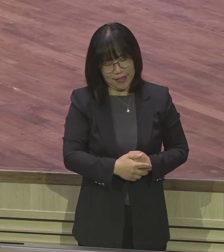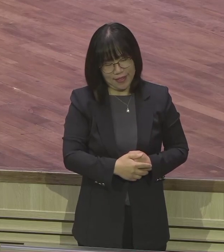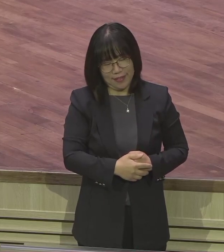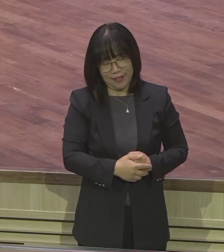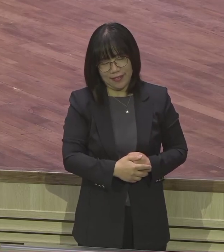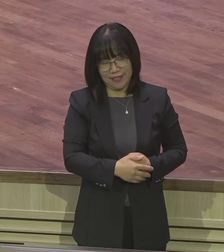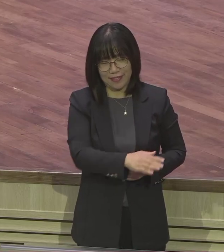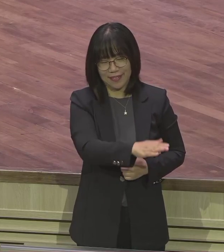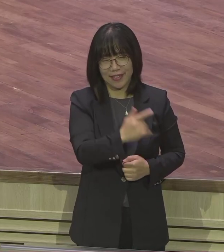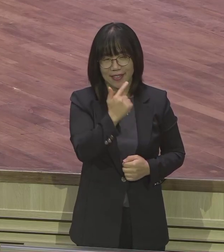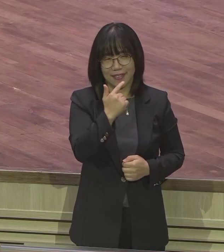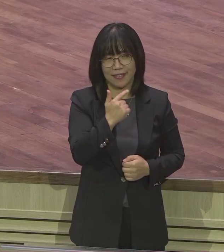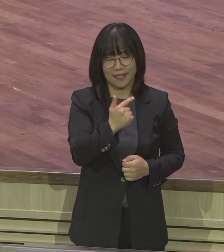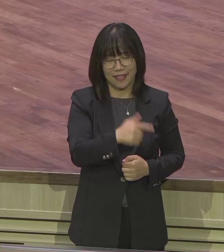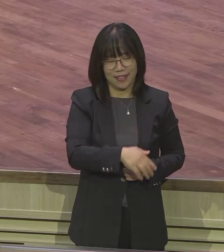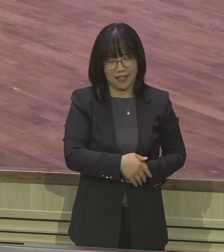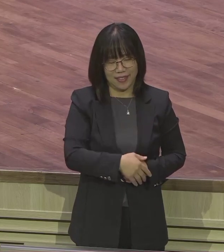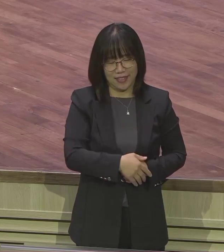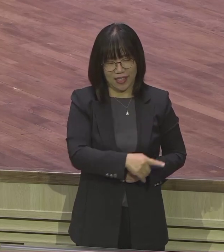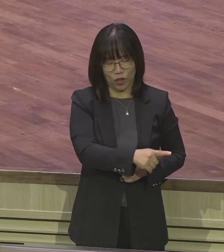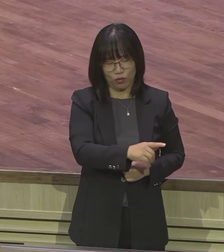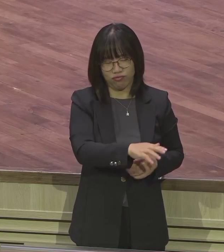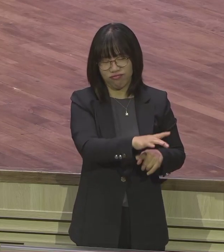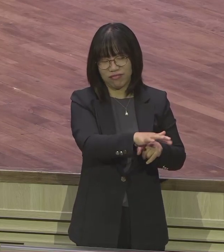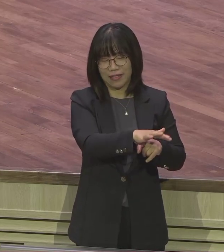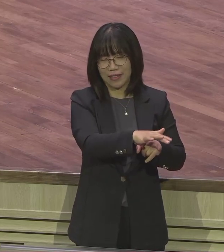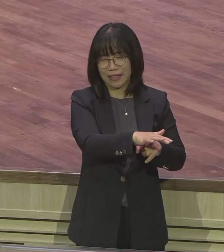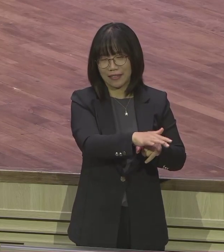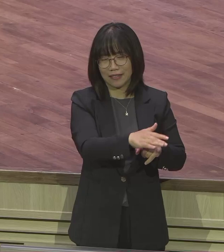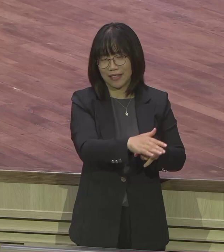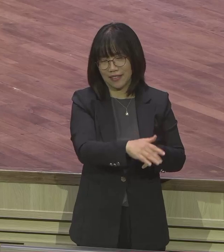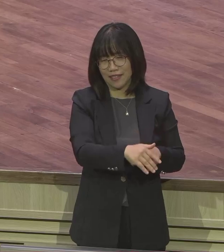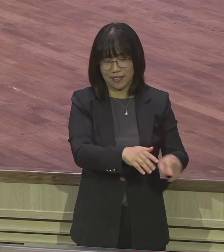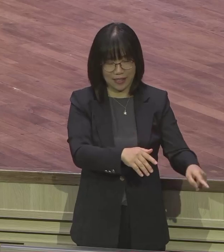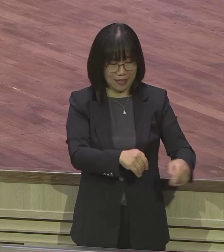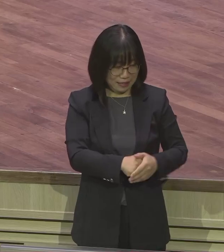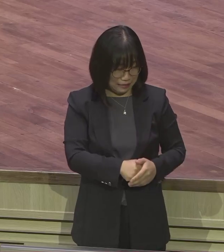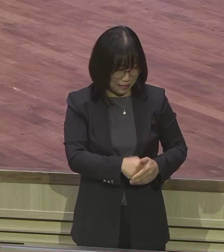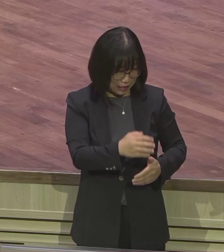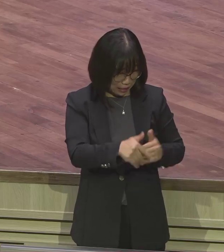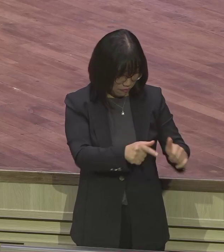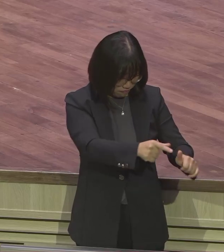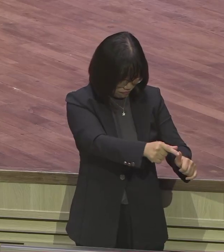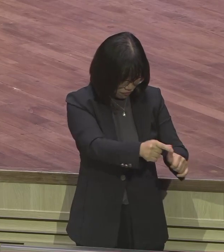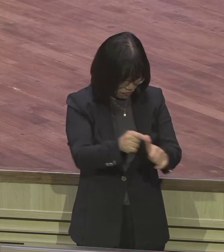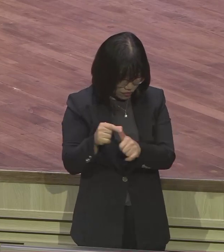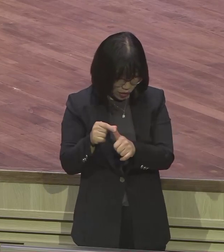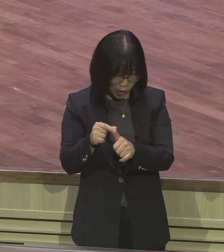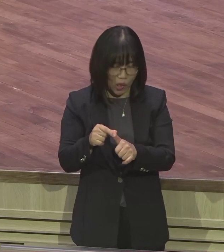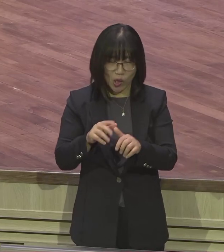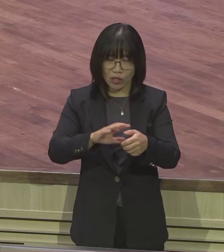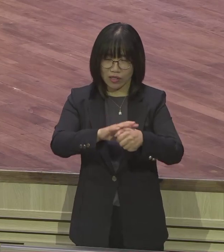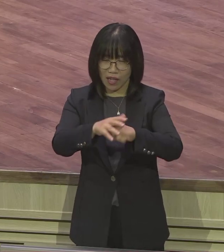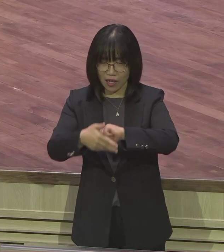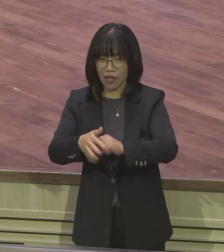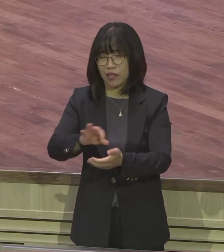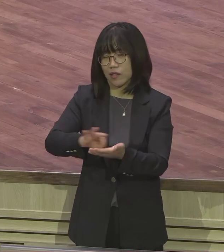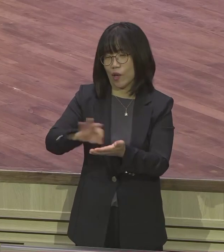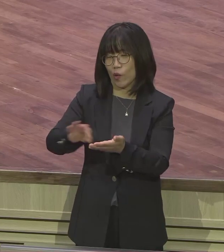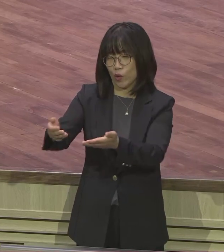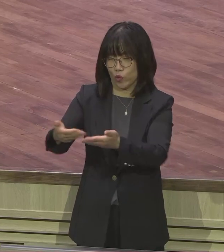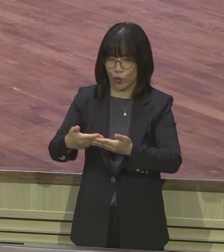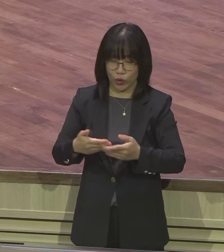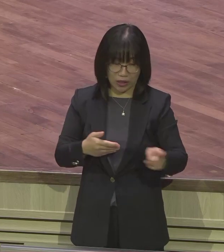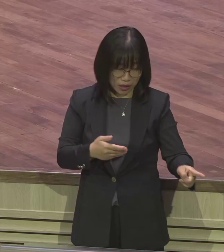거기는 거기 기도하러 가는데 거기 낚시하러 가는데 거기서 시작하게 12평이 시작하게 하시잖아요. 하나 보란듯이